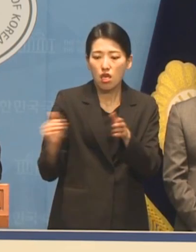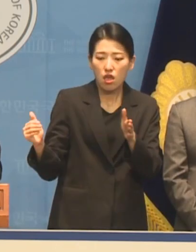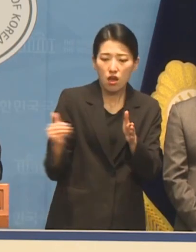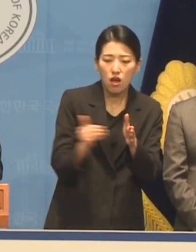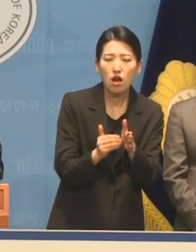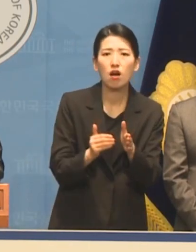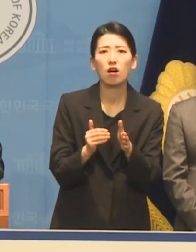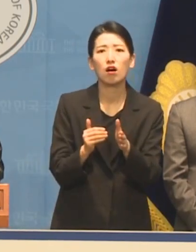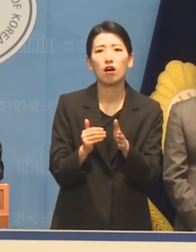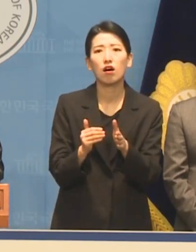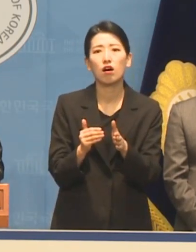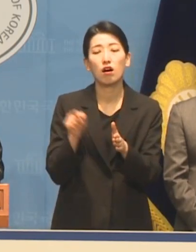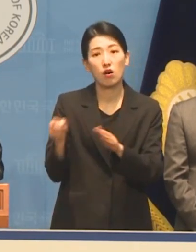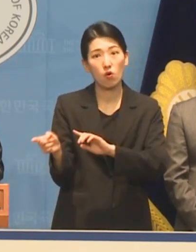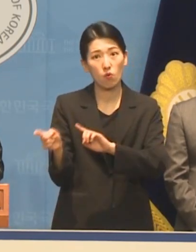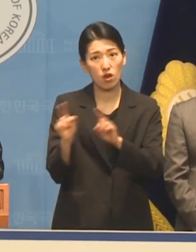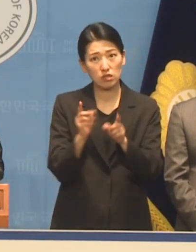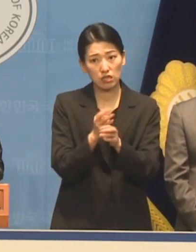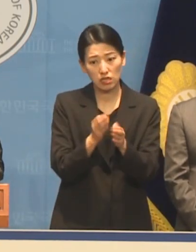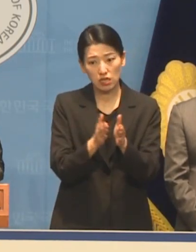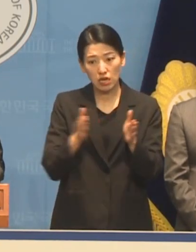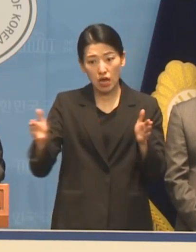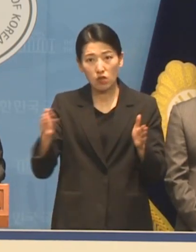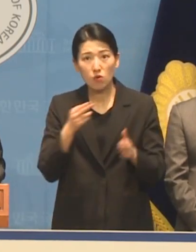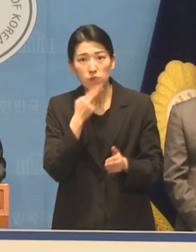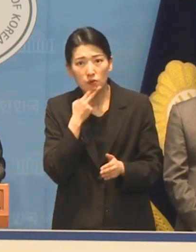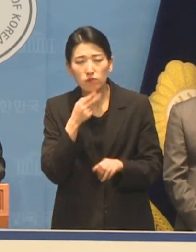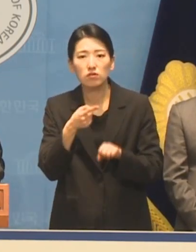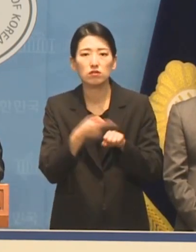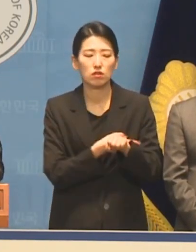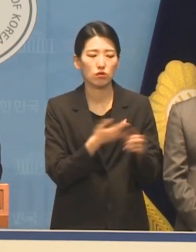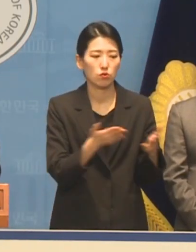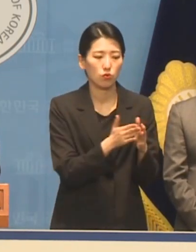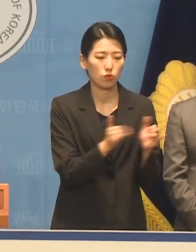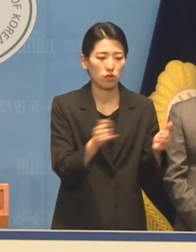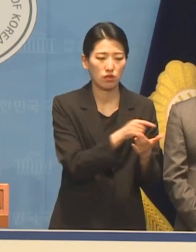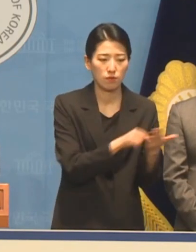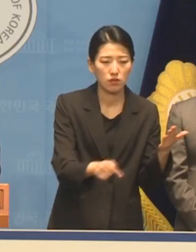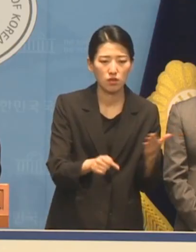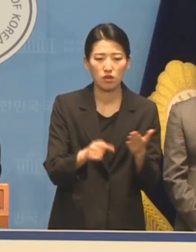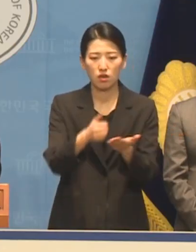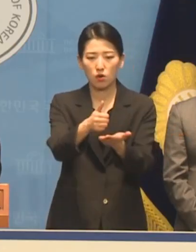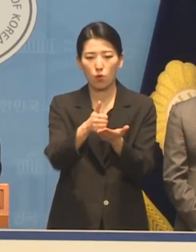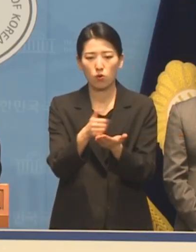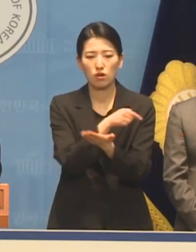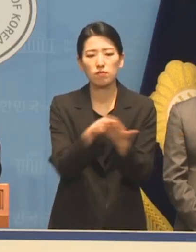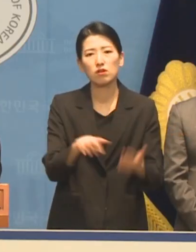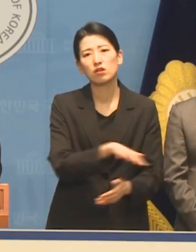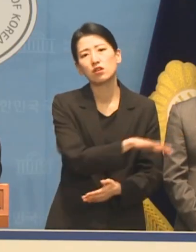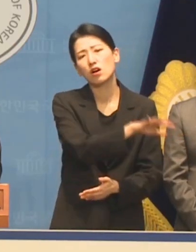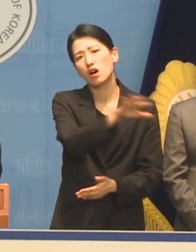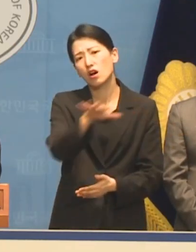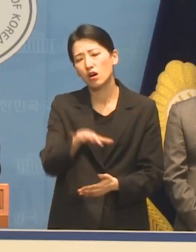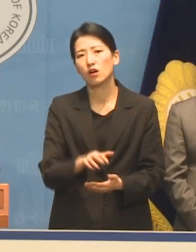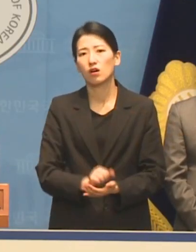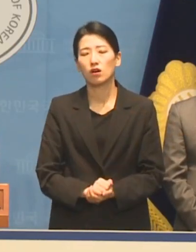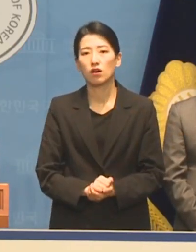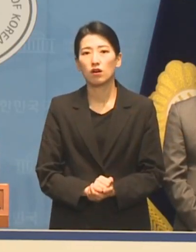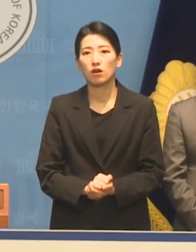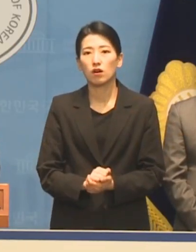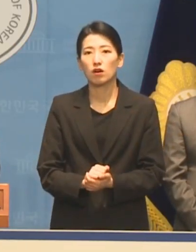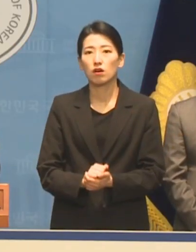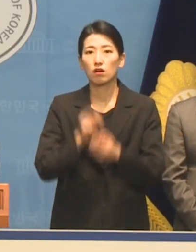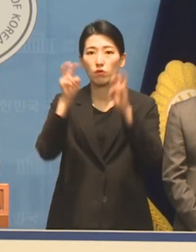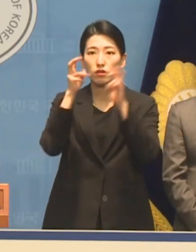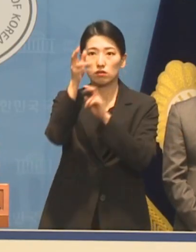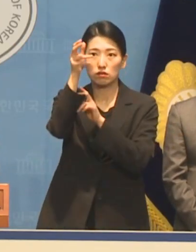3사와 함께한 협력업체와 고객에까지 확대될 수밖에 없습니다. 대유그룹 박영우 회장과 그